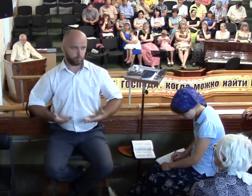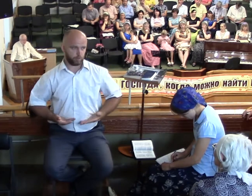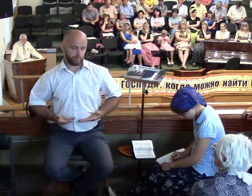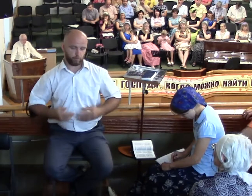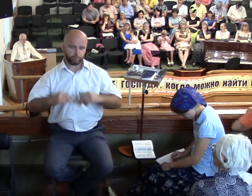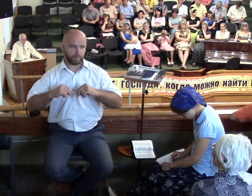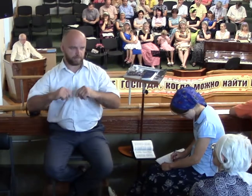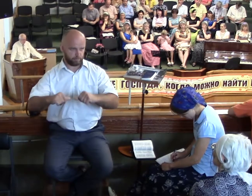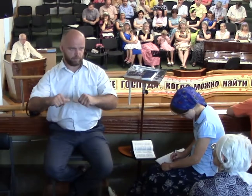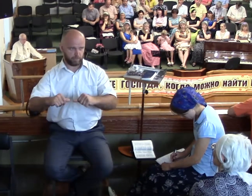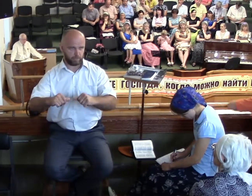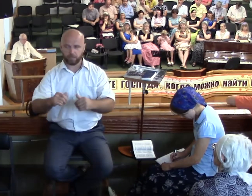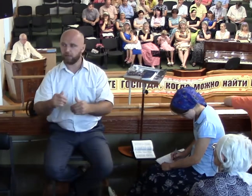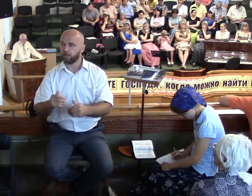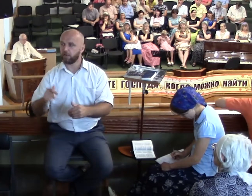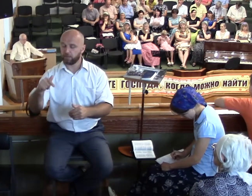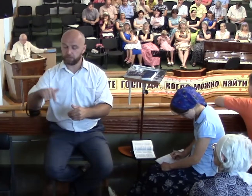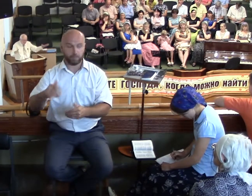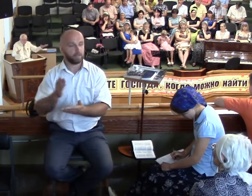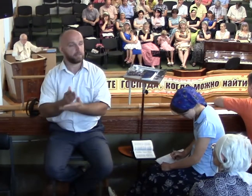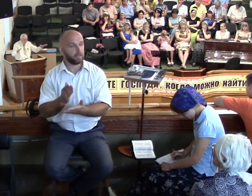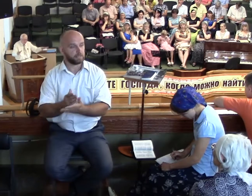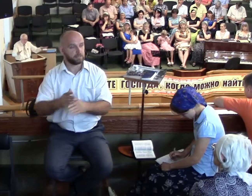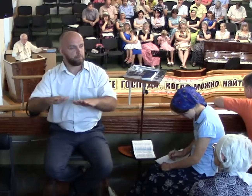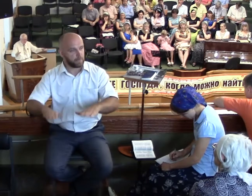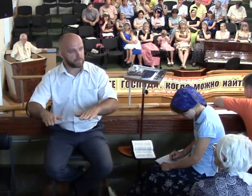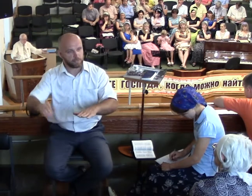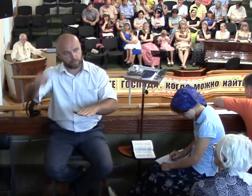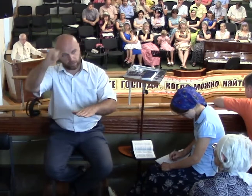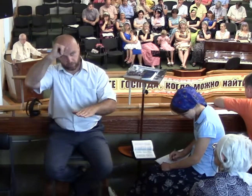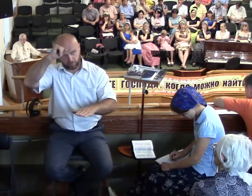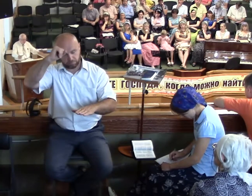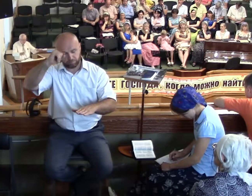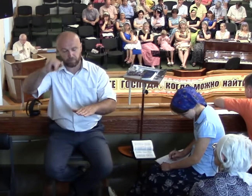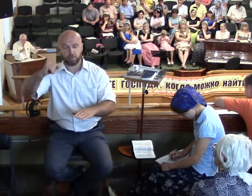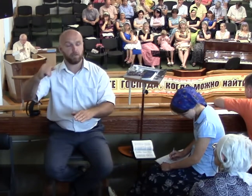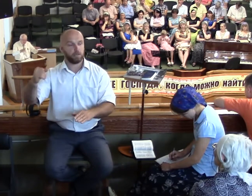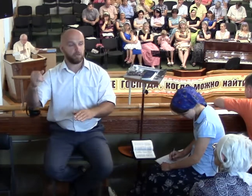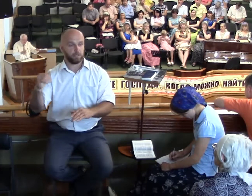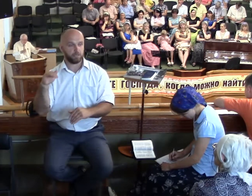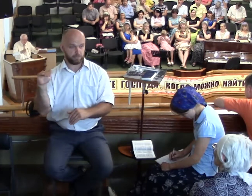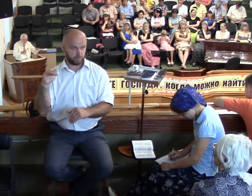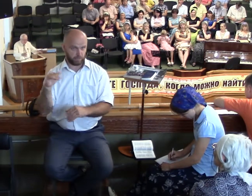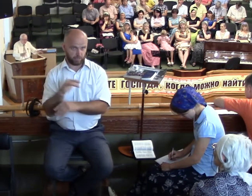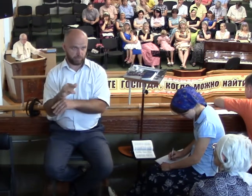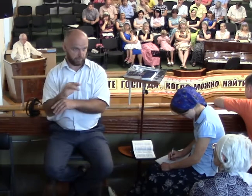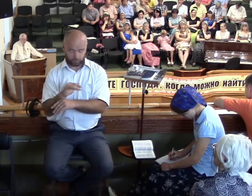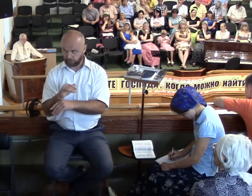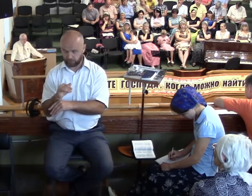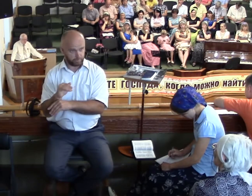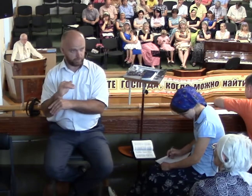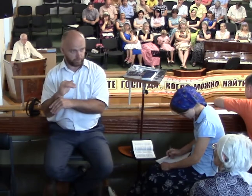владею, отдам тебе, он говорит Иисусу Христу. Он временно владеет этим миром. Мы сегодня в этом мире